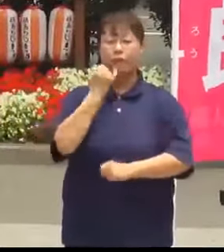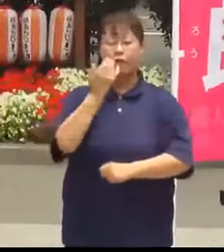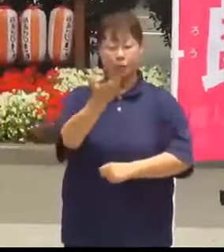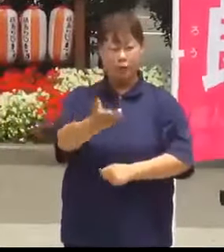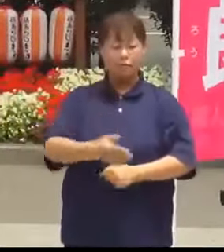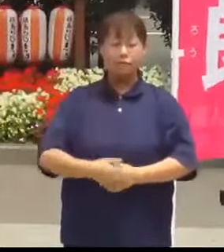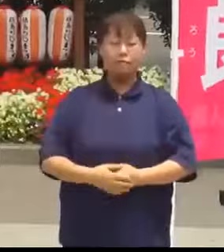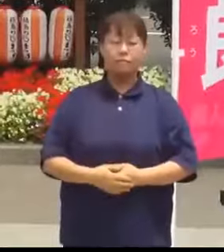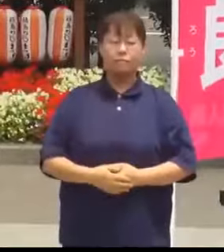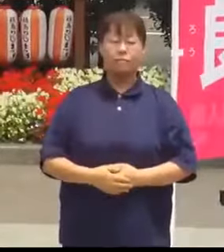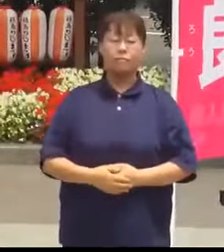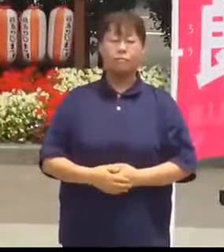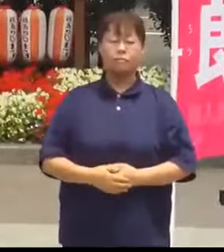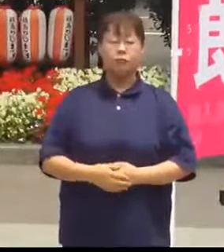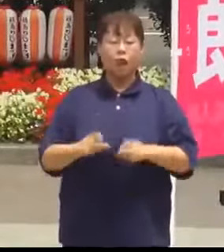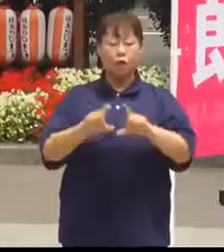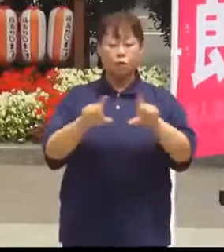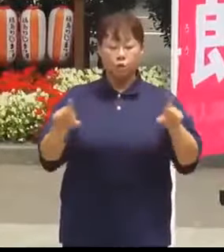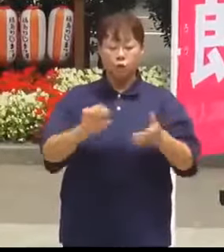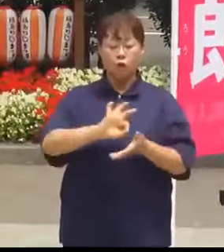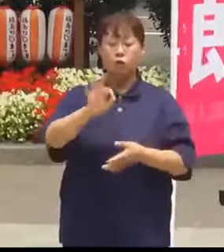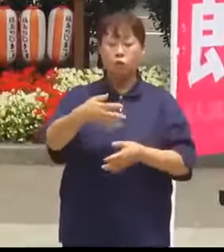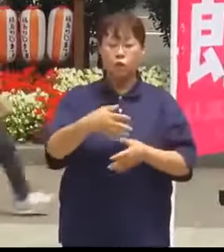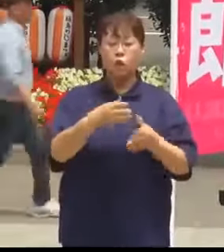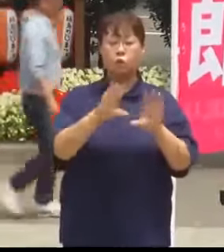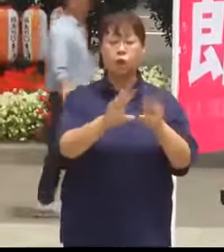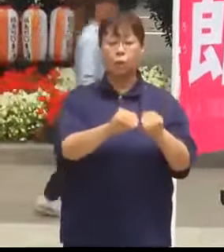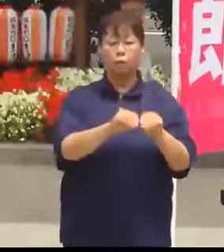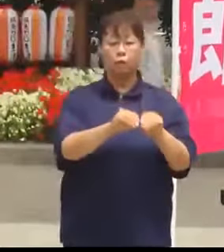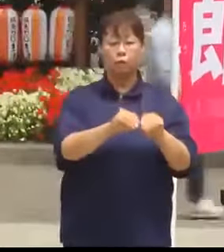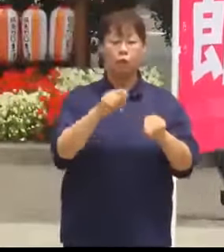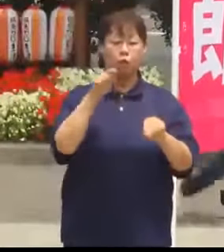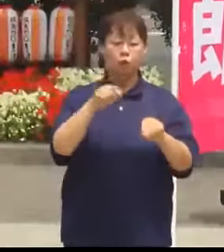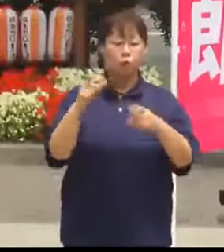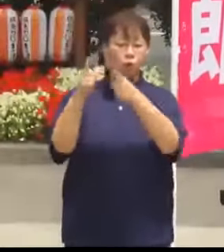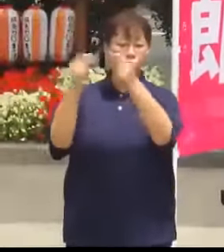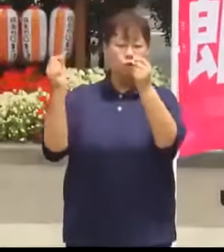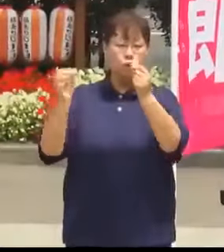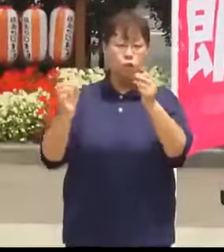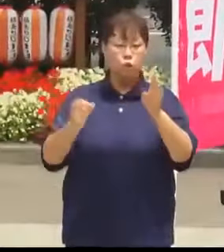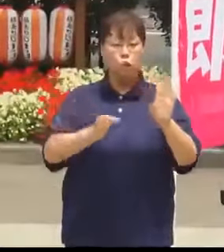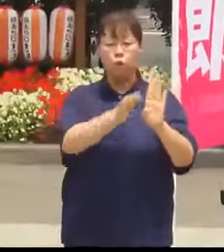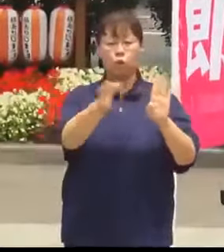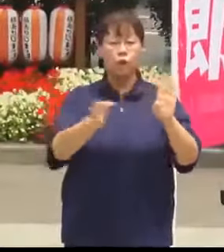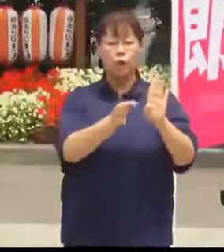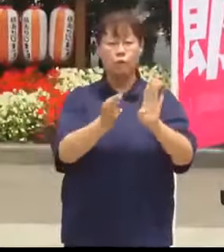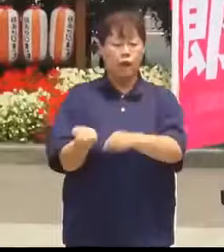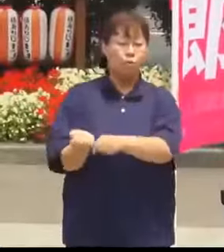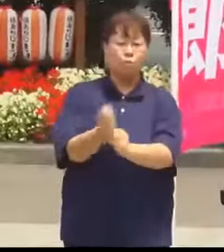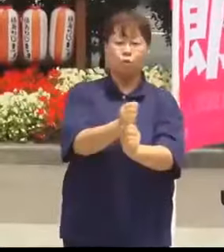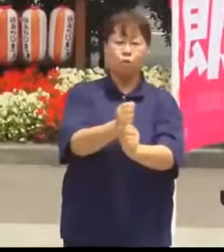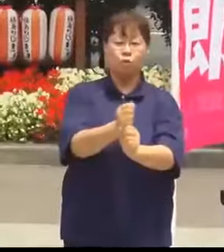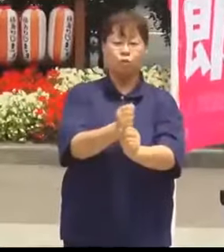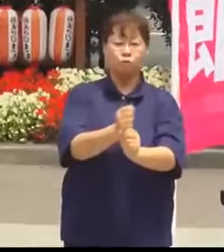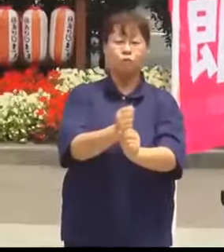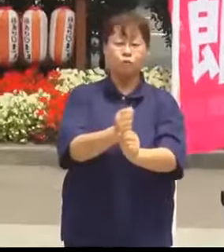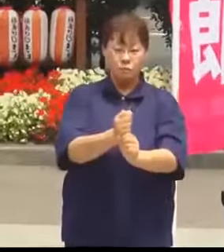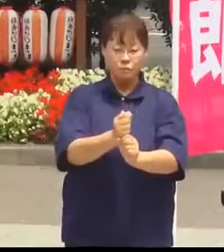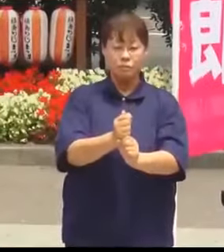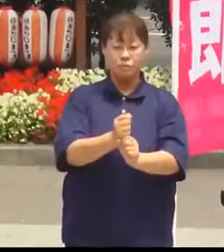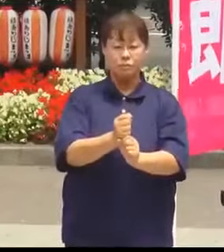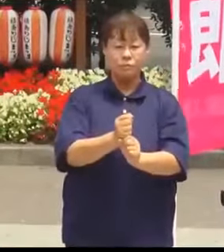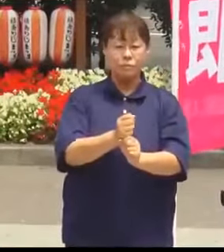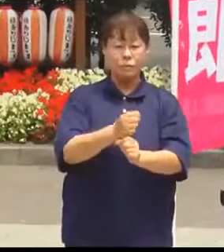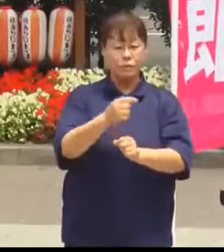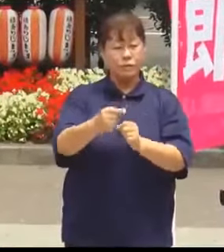ありがとうございます当然消費税止めることになればこの国の経済復活しますよ初年度物価は5%以上